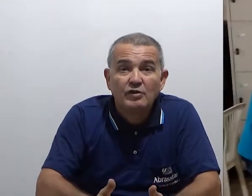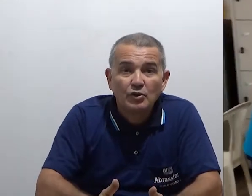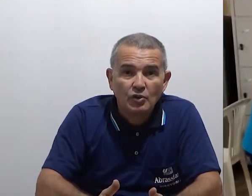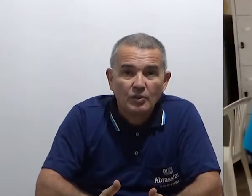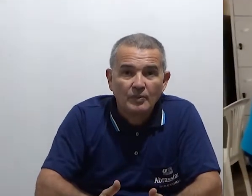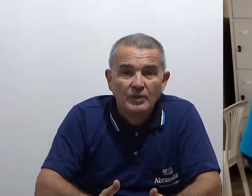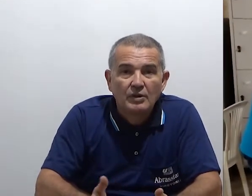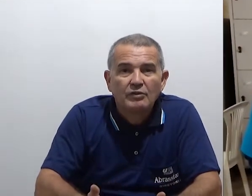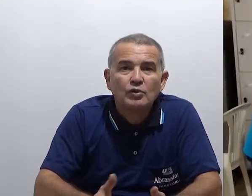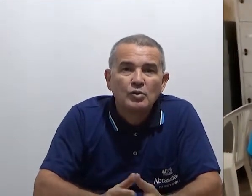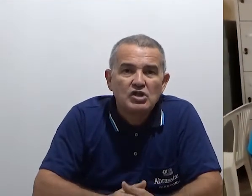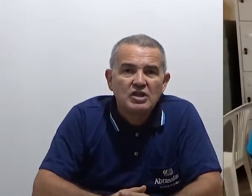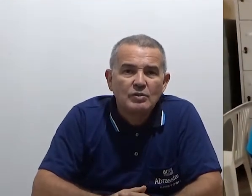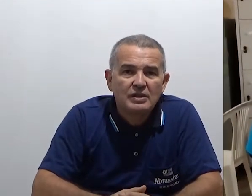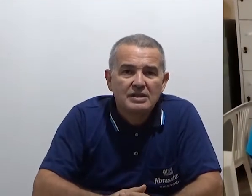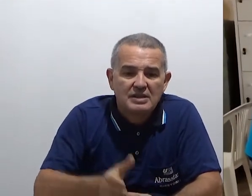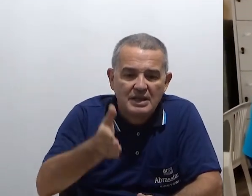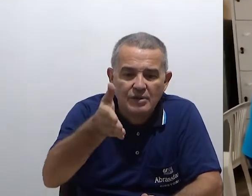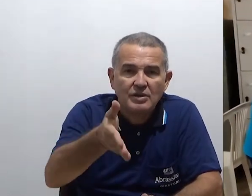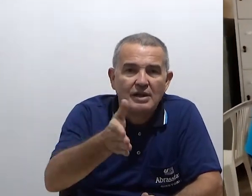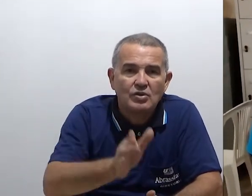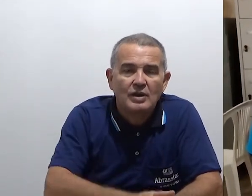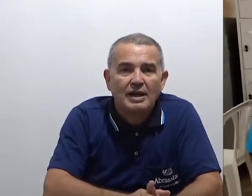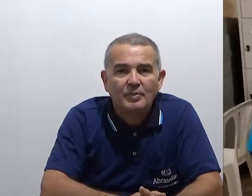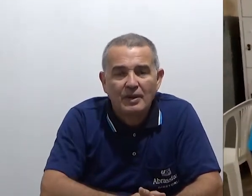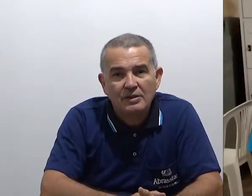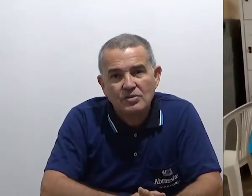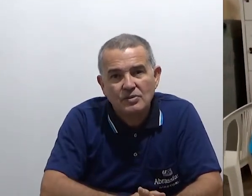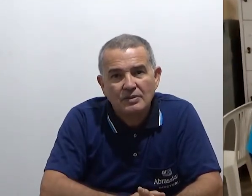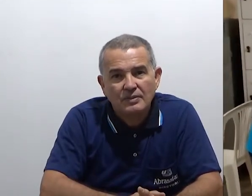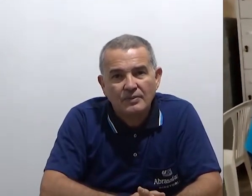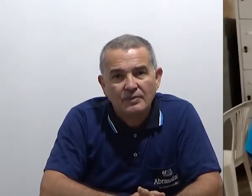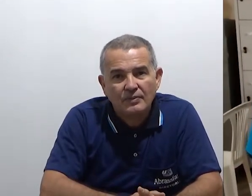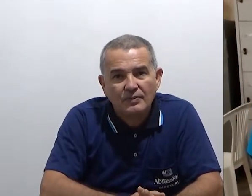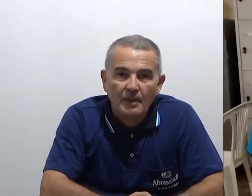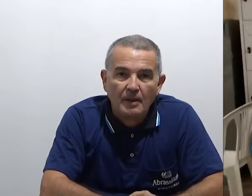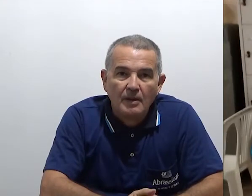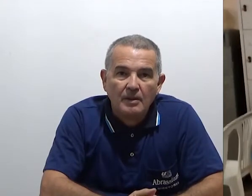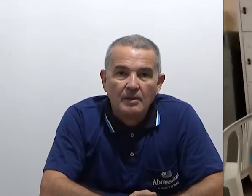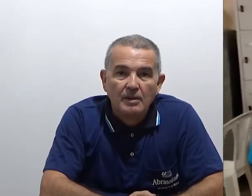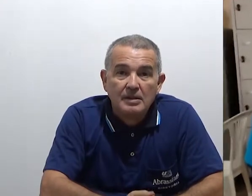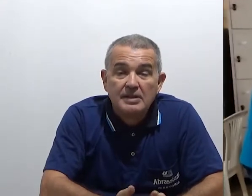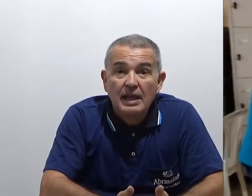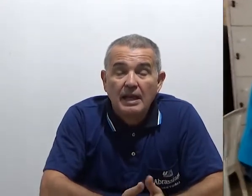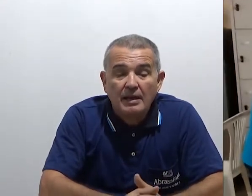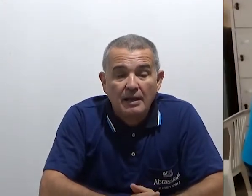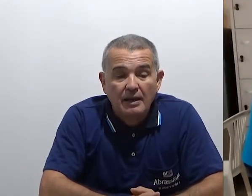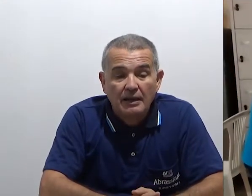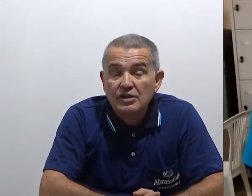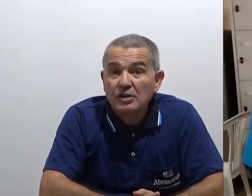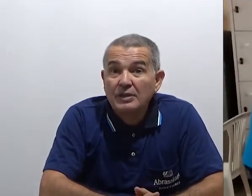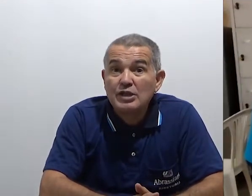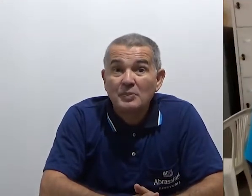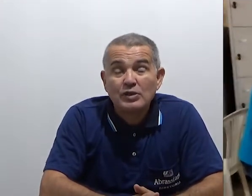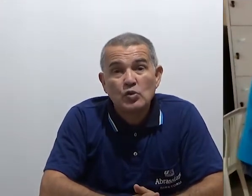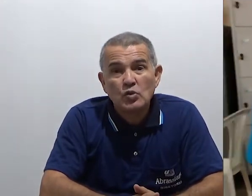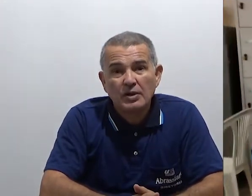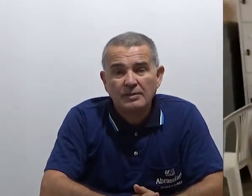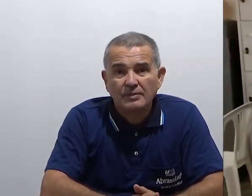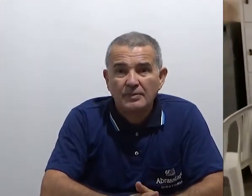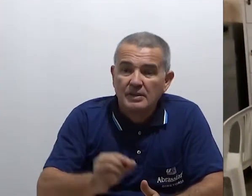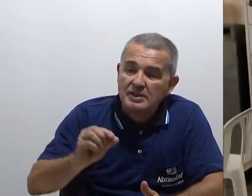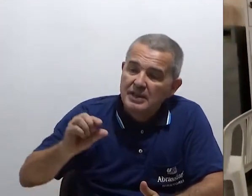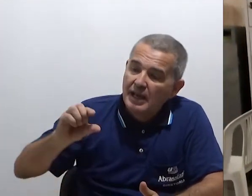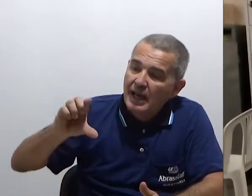Mas foi o que faltou. Faltou o estímulo necessário, direcionado para isso. Se é a questão da